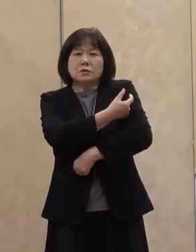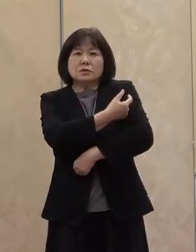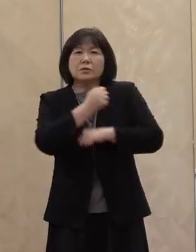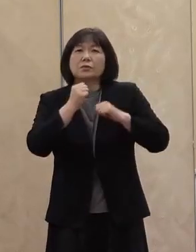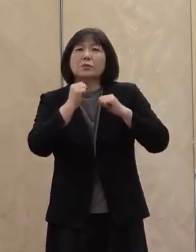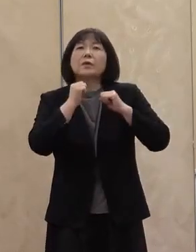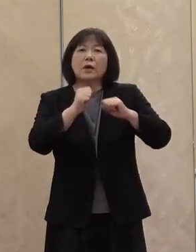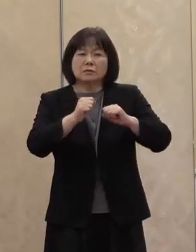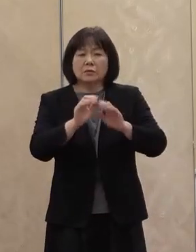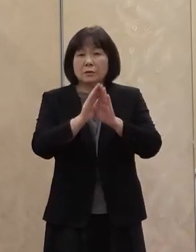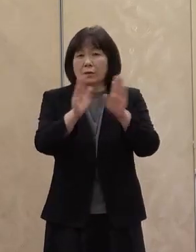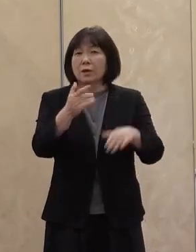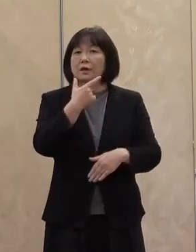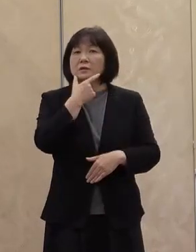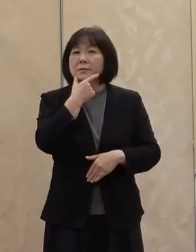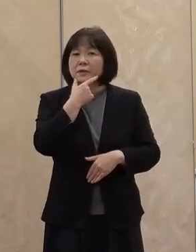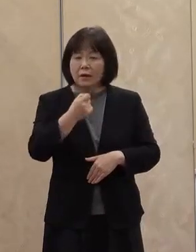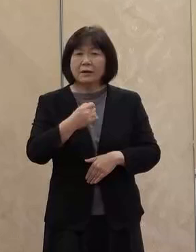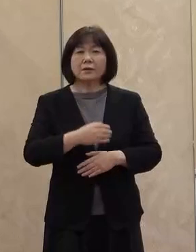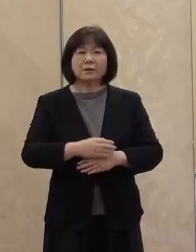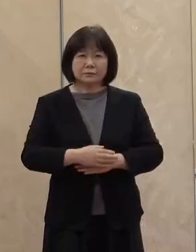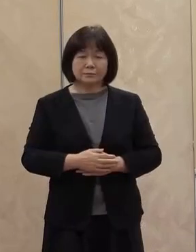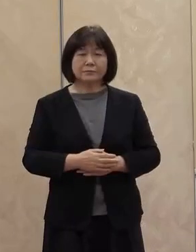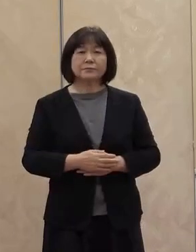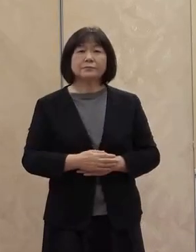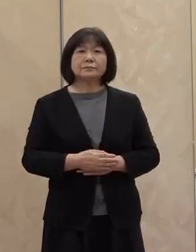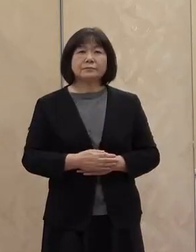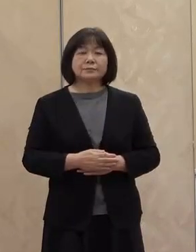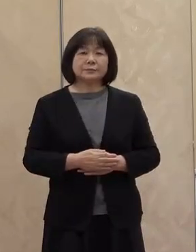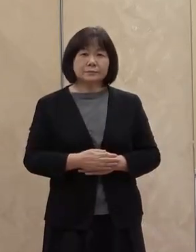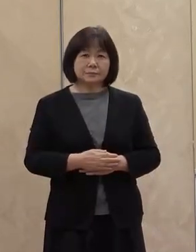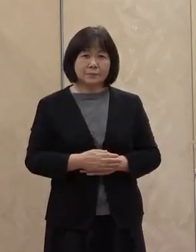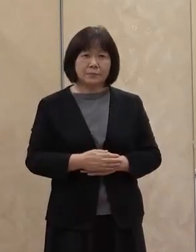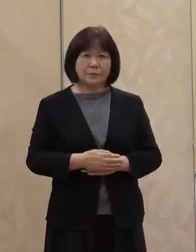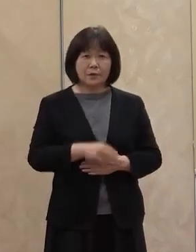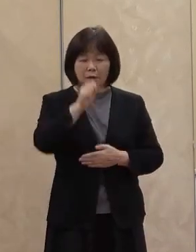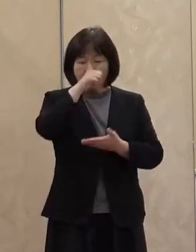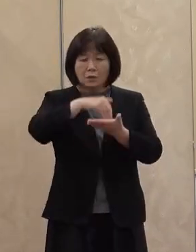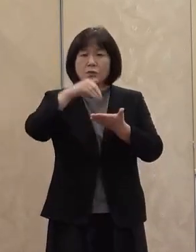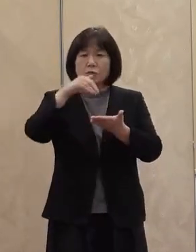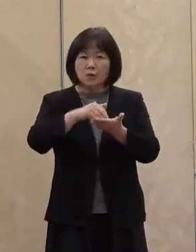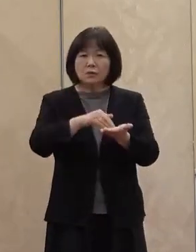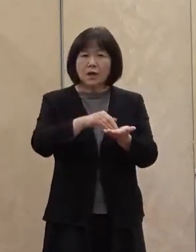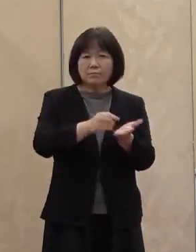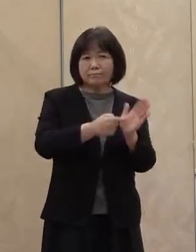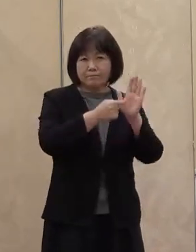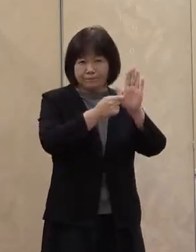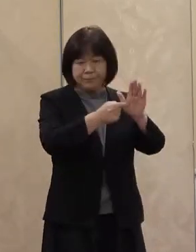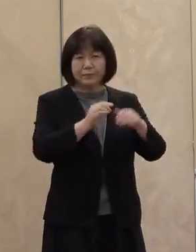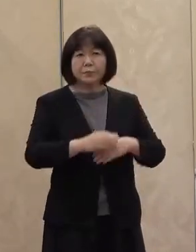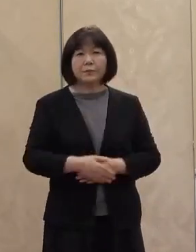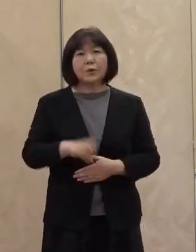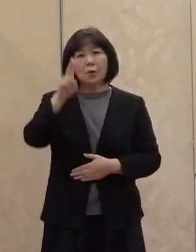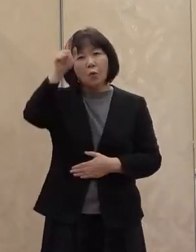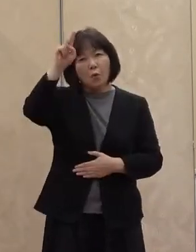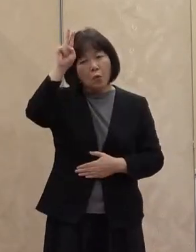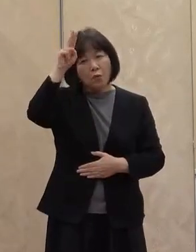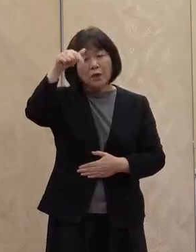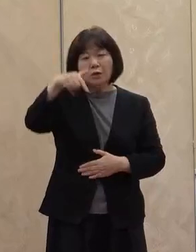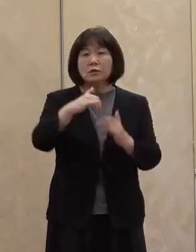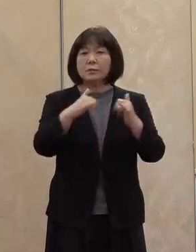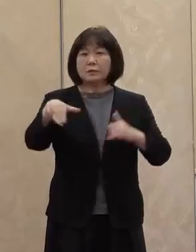というのを開始をしていきます。これは予算に上げていくことになります。大阪府民の皆